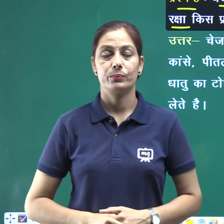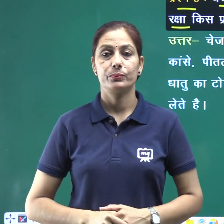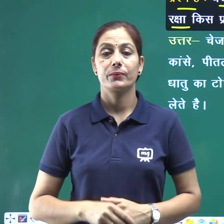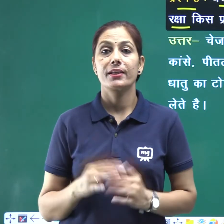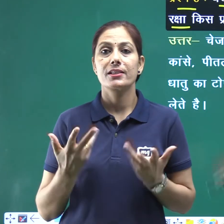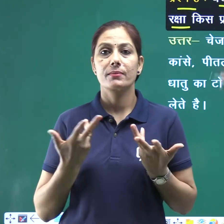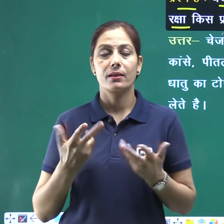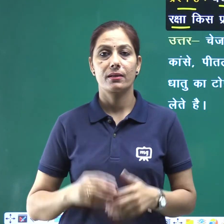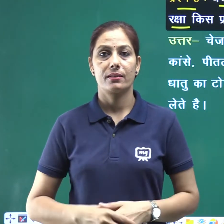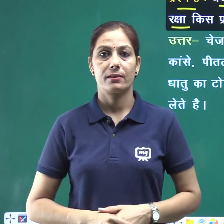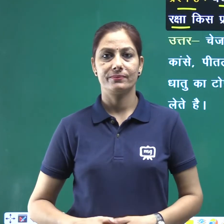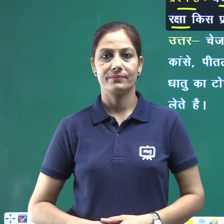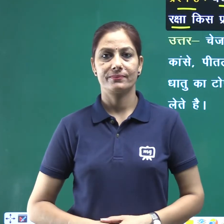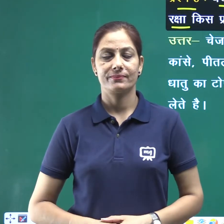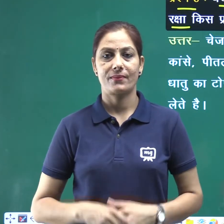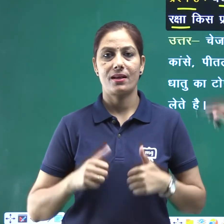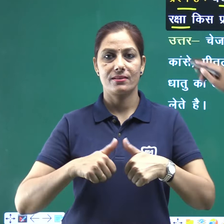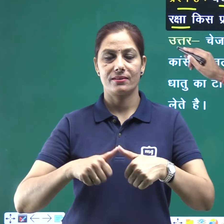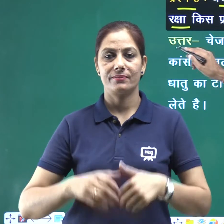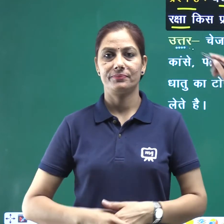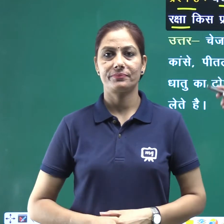किस प्रकार करते हैं? उत्तर है,